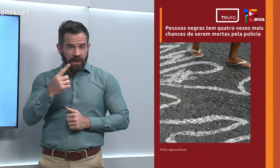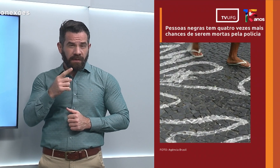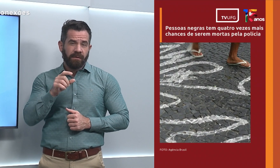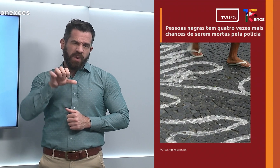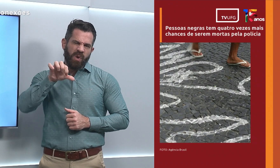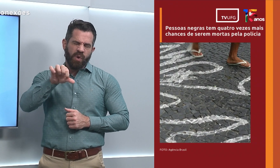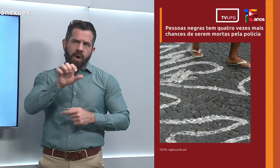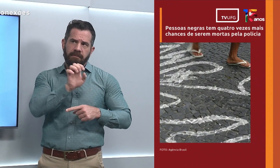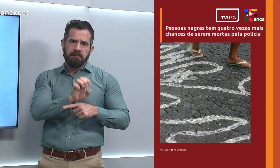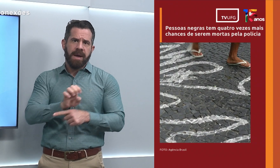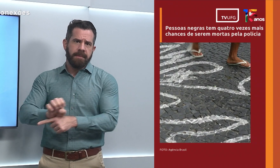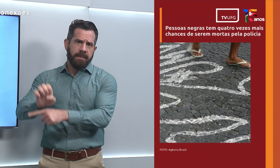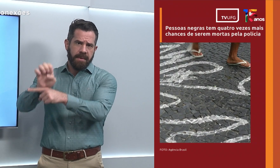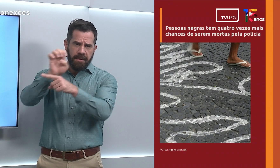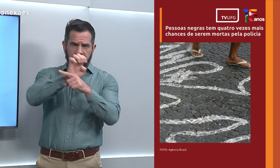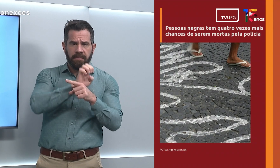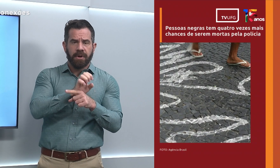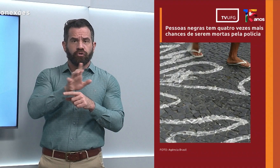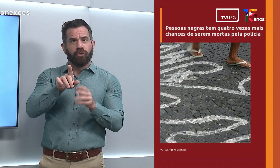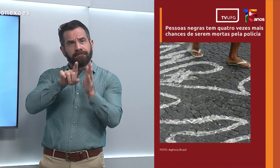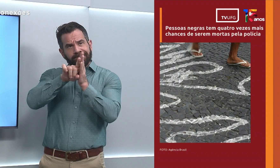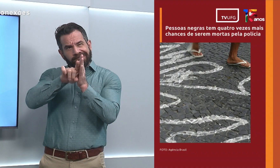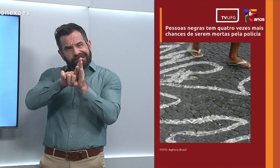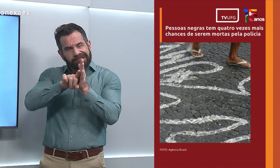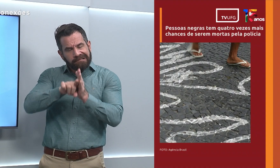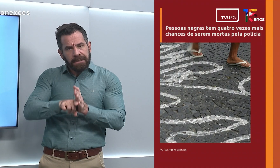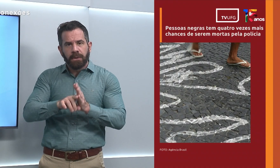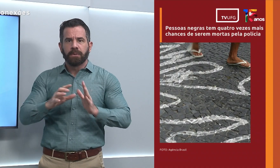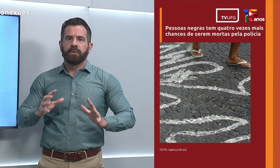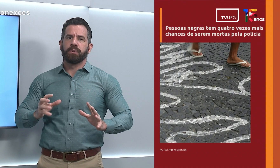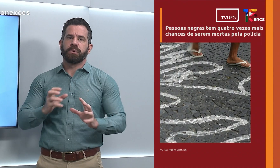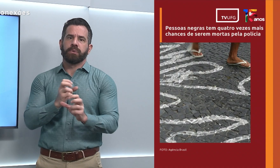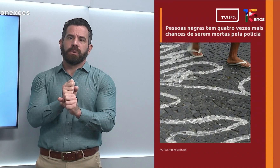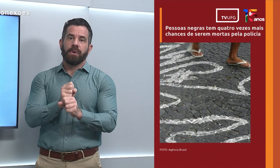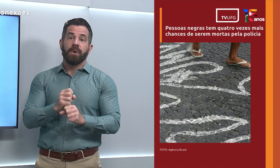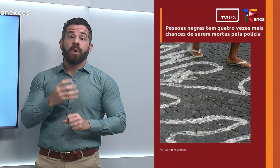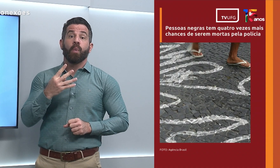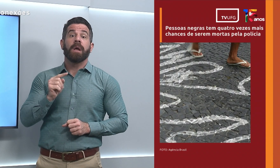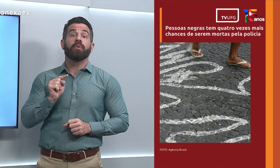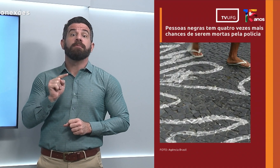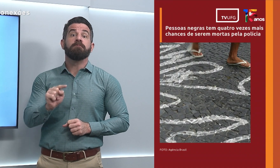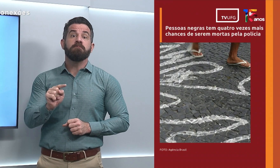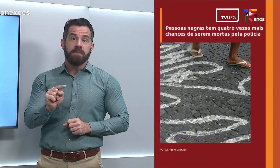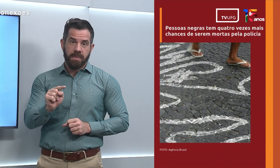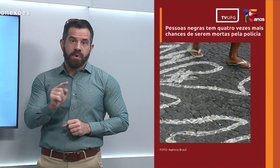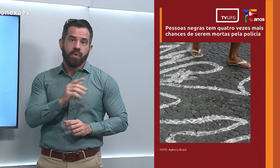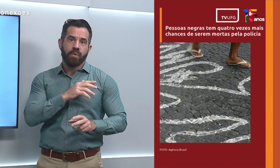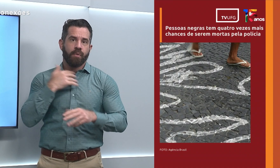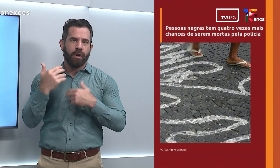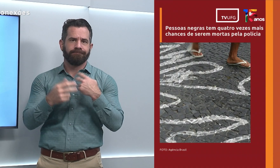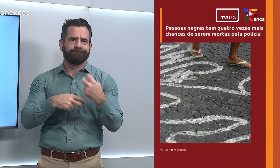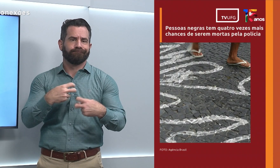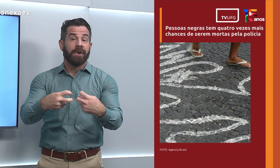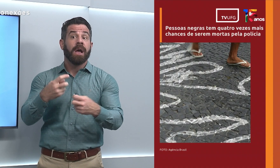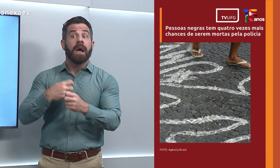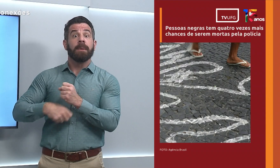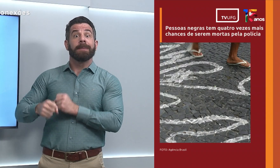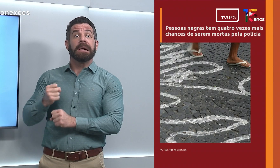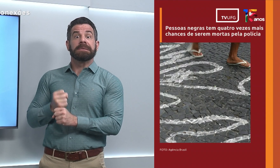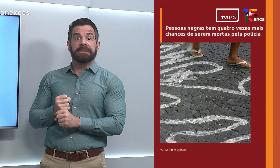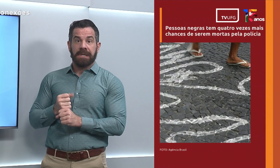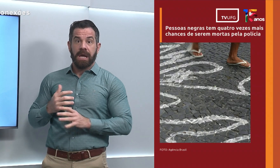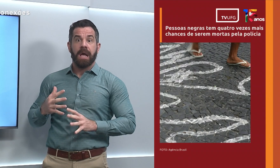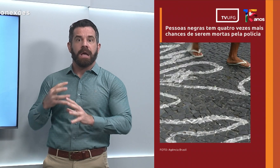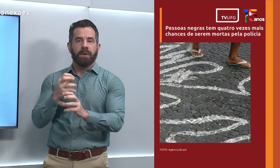9 unidades da federação pesquisadas somaram mais de 4.000 mortes só no ano passado. Mais